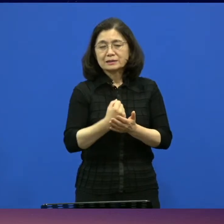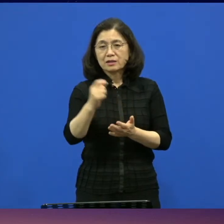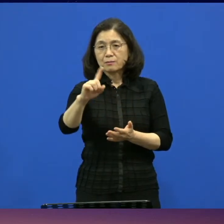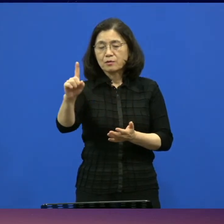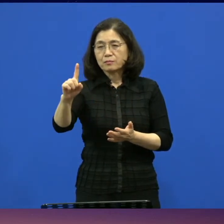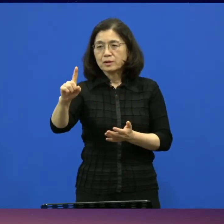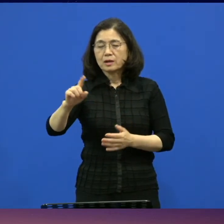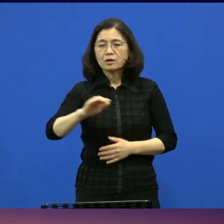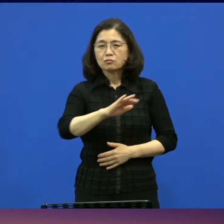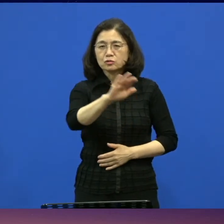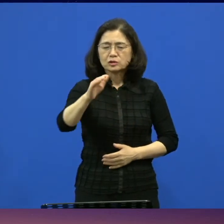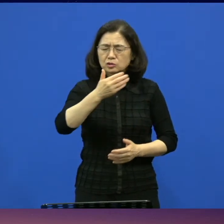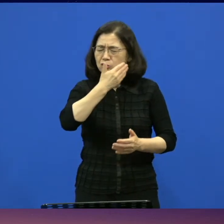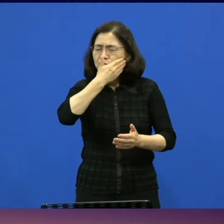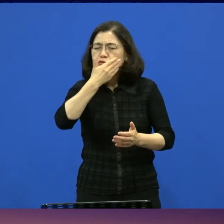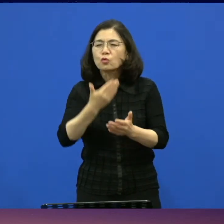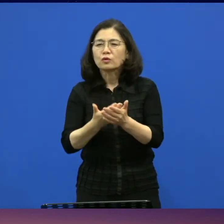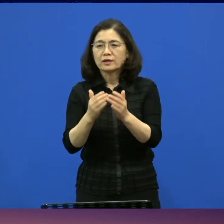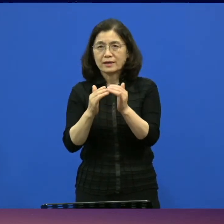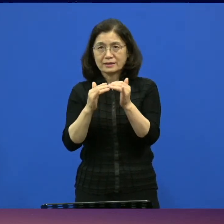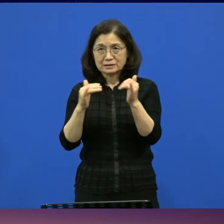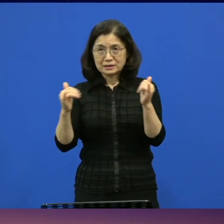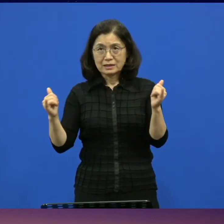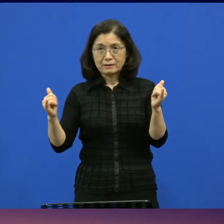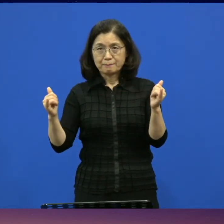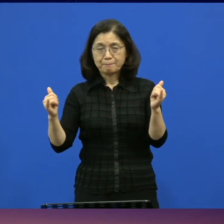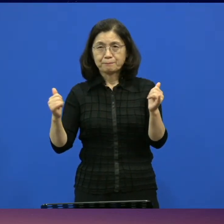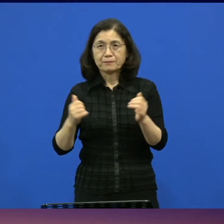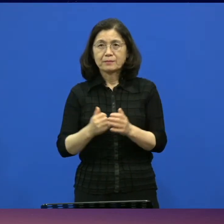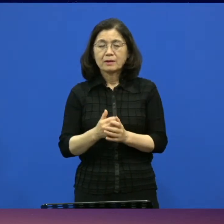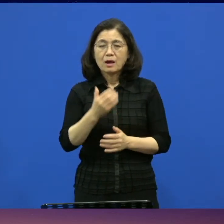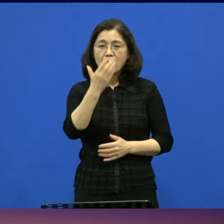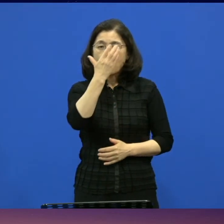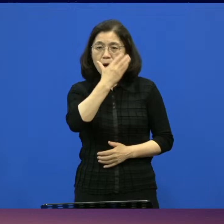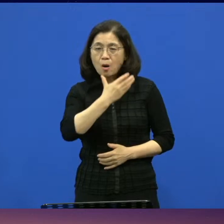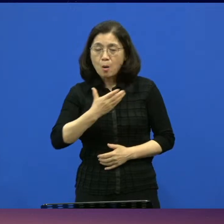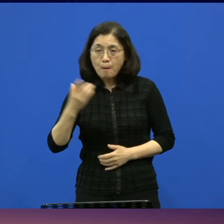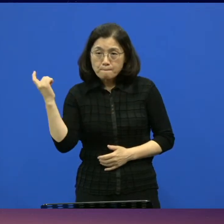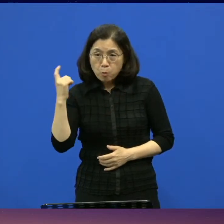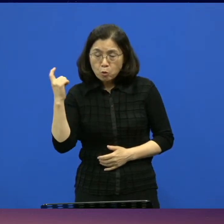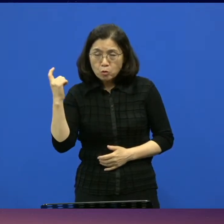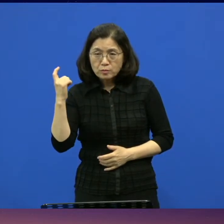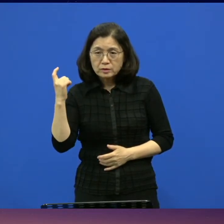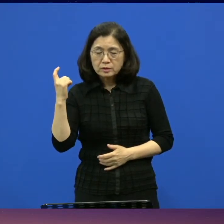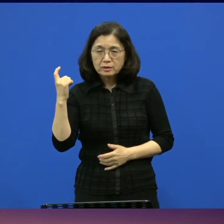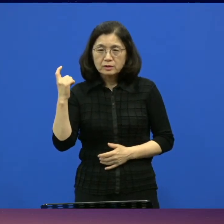정확하게 만나면요, 내가 얼마나 귀중한 존재인가를 깨닫게 돼요.